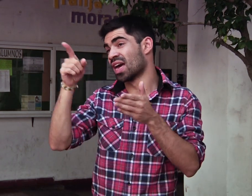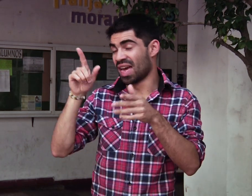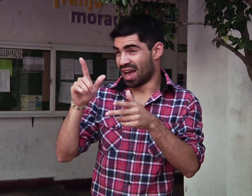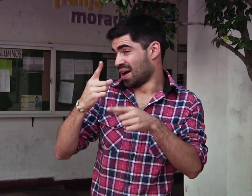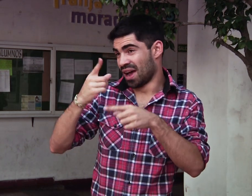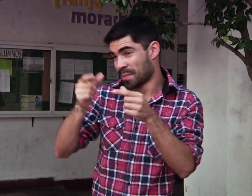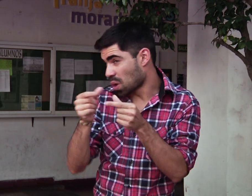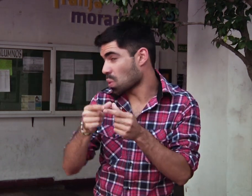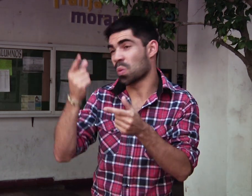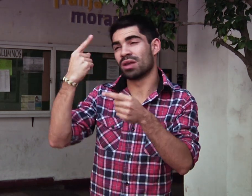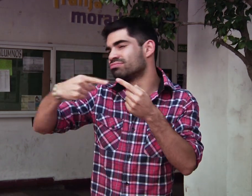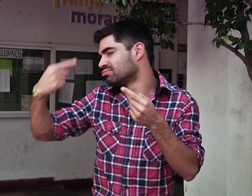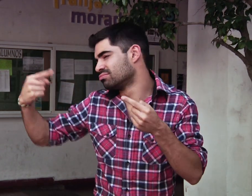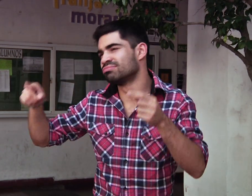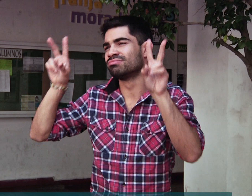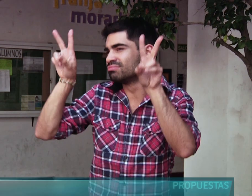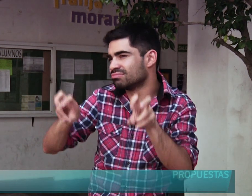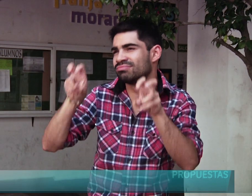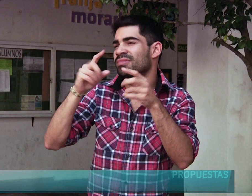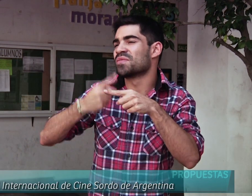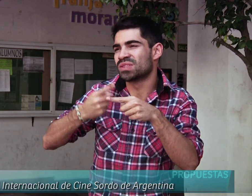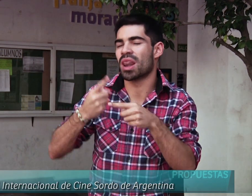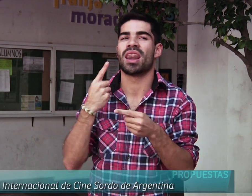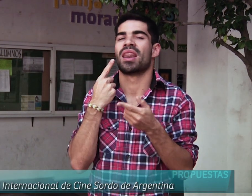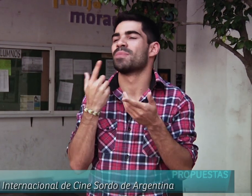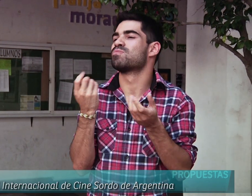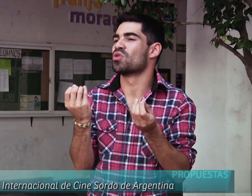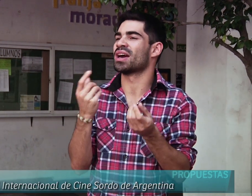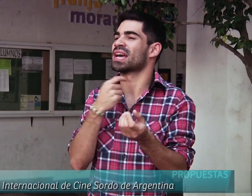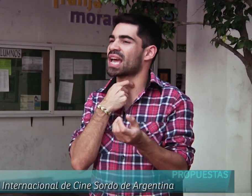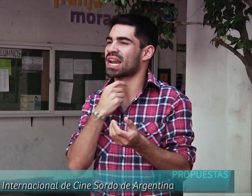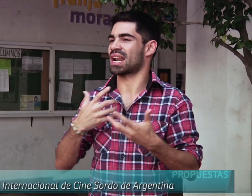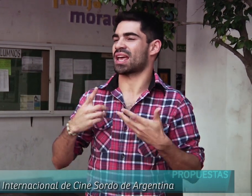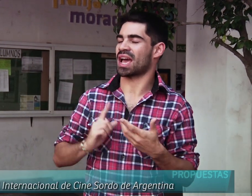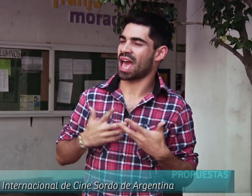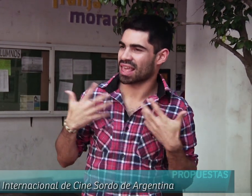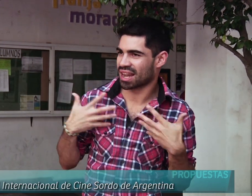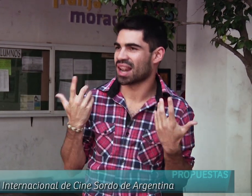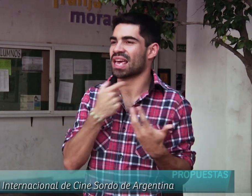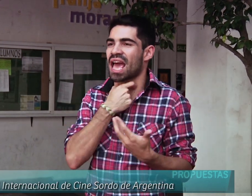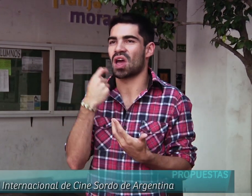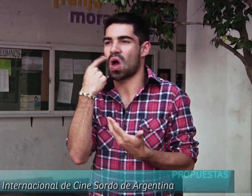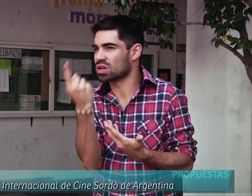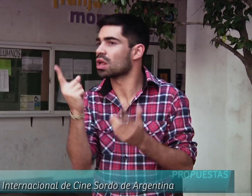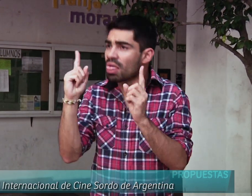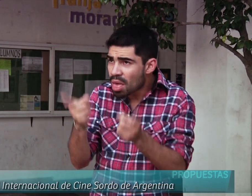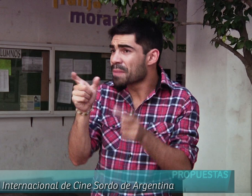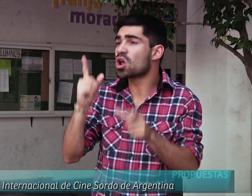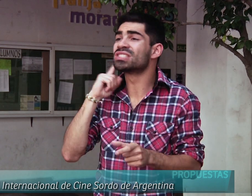o personas oyentes que les interese conocer sobre el tema sobre eh bueno que quieran